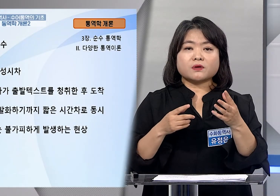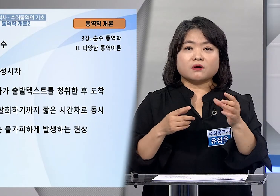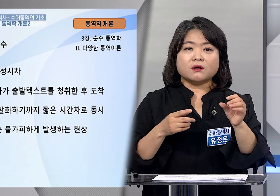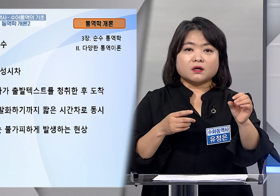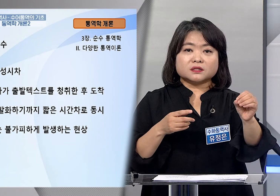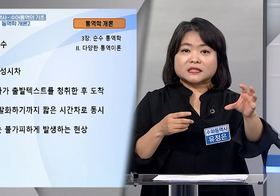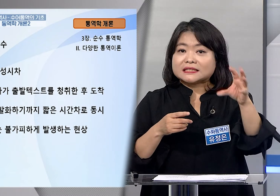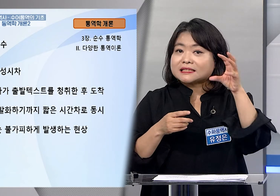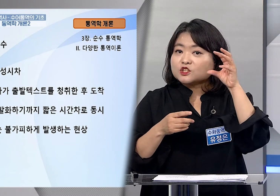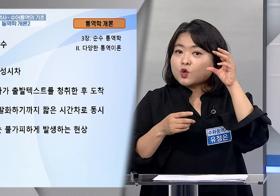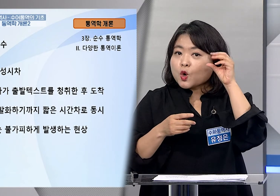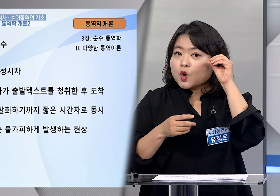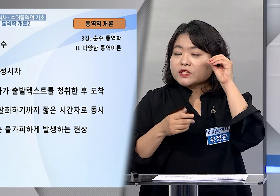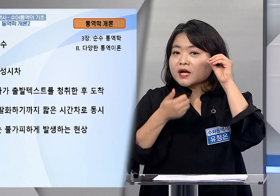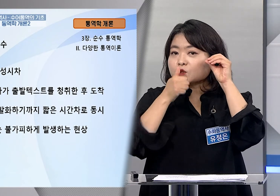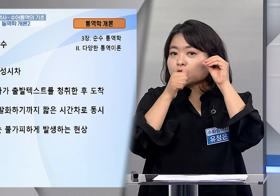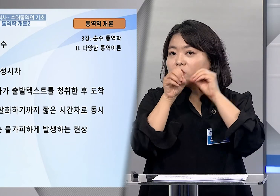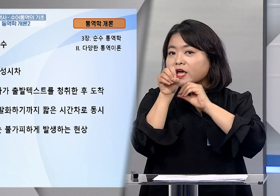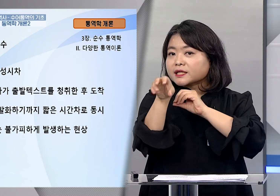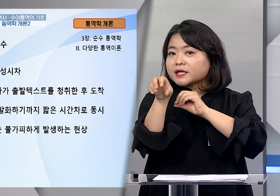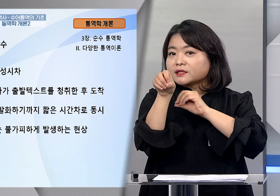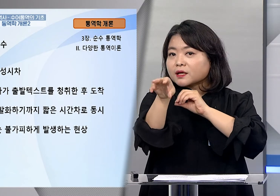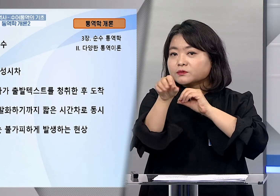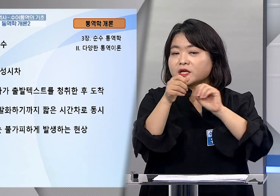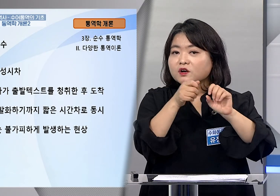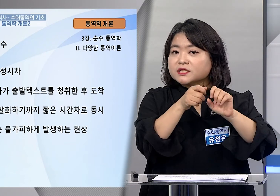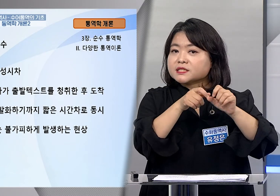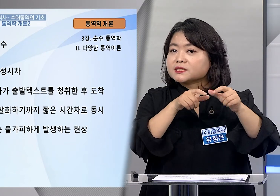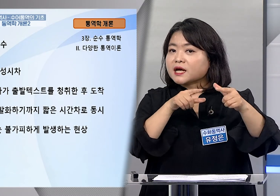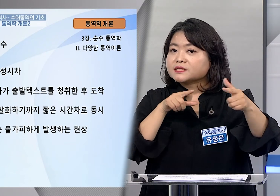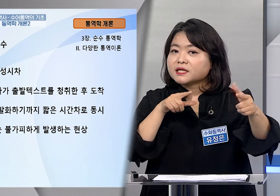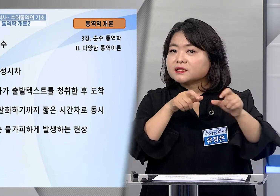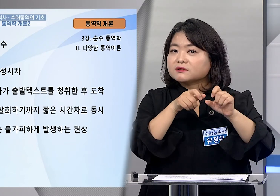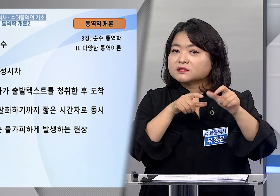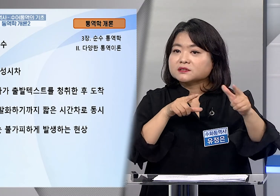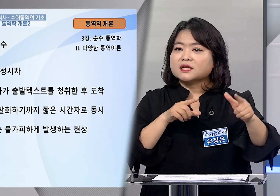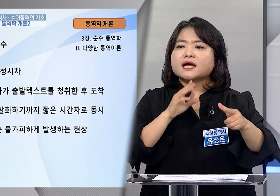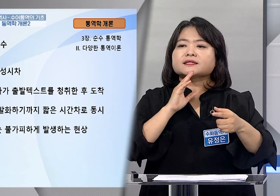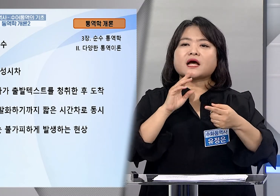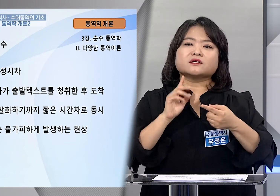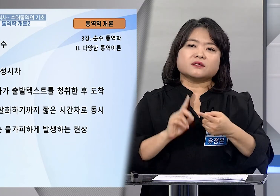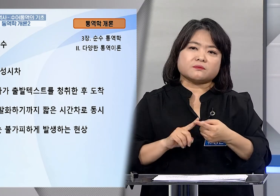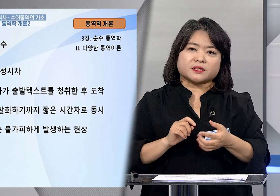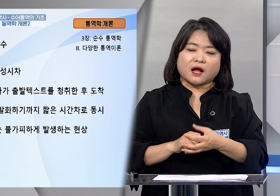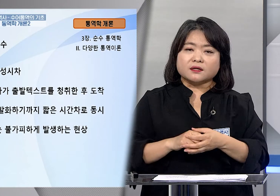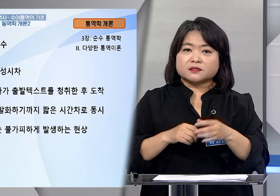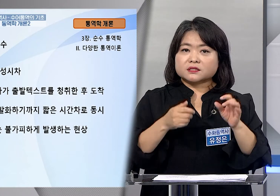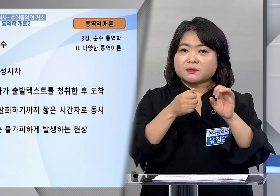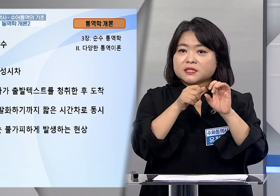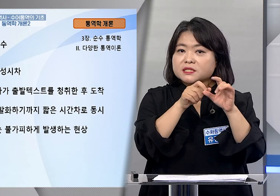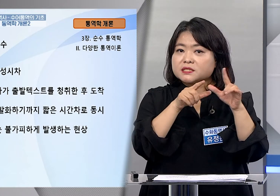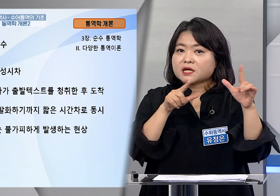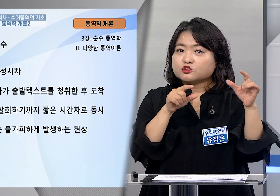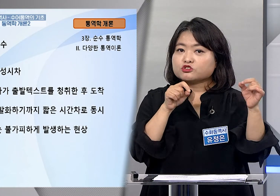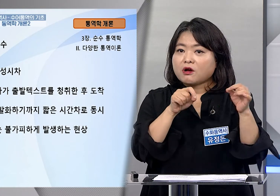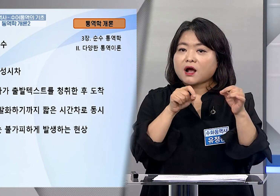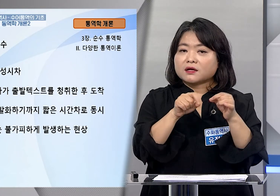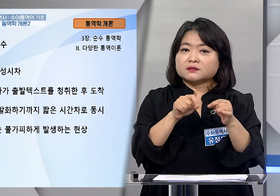듣고 내가 통역해야 되기 때문에 여기 시차가 생기는 것은 당연합니다. 그렇지만 이 시차를 줄여가는